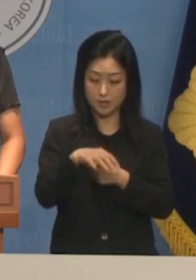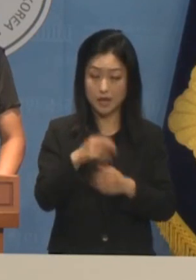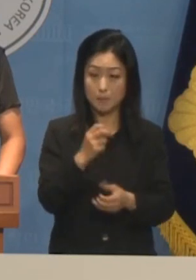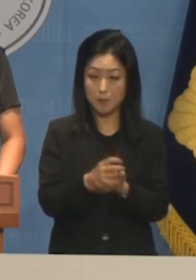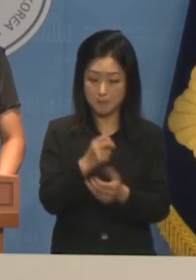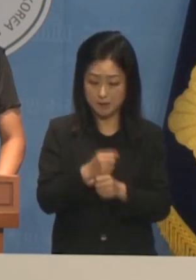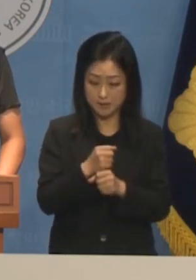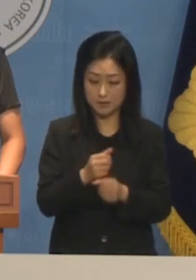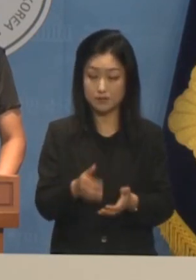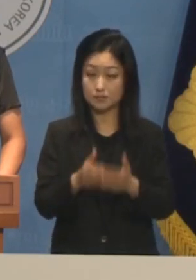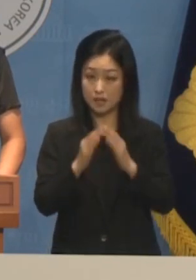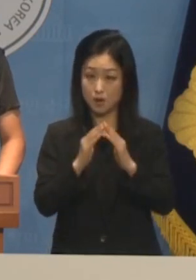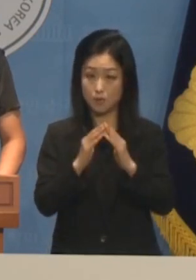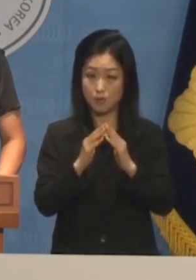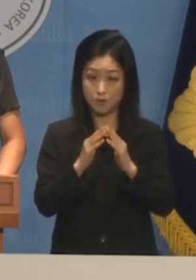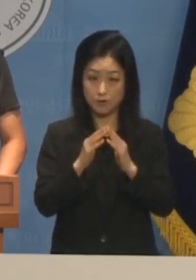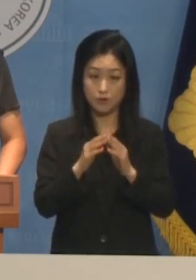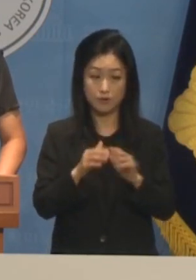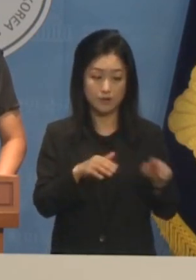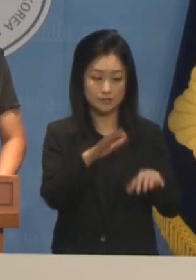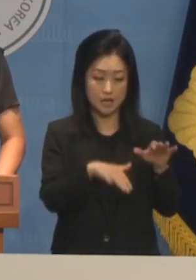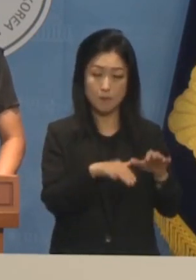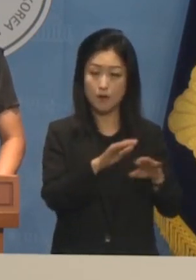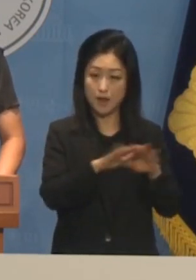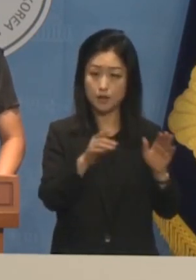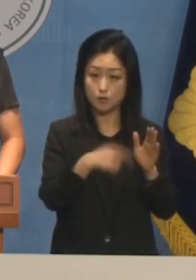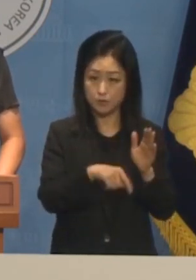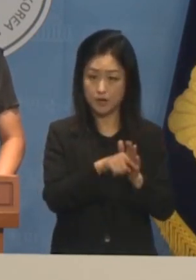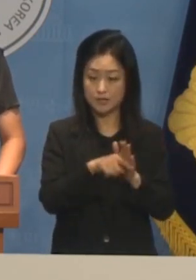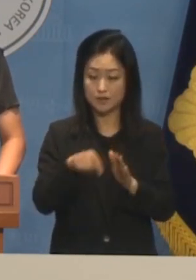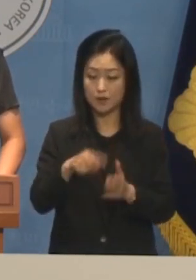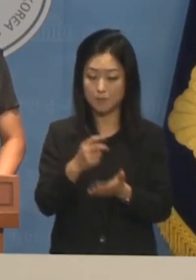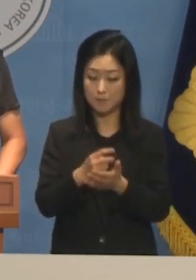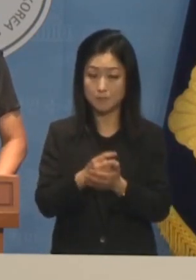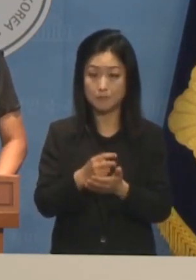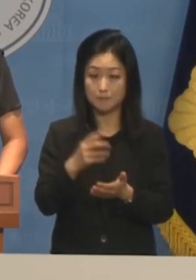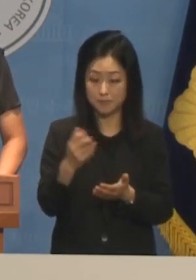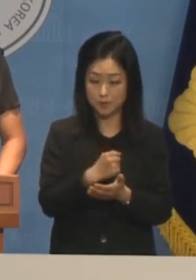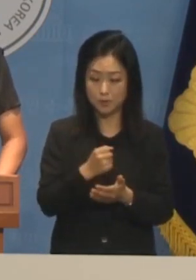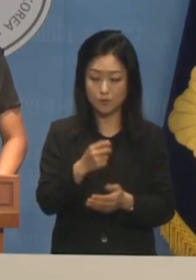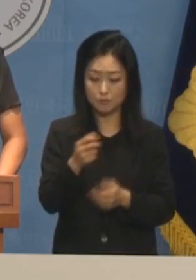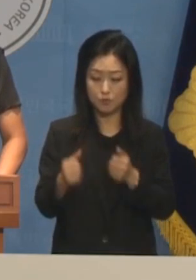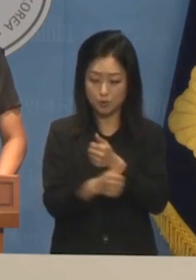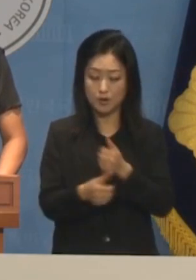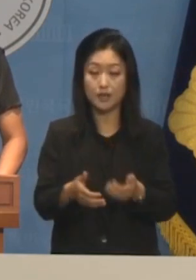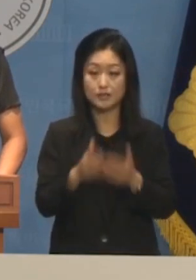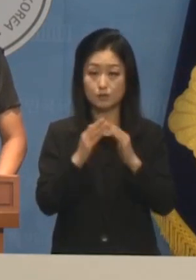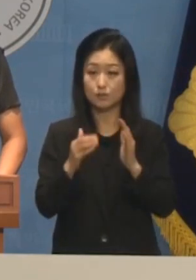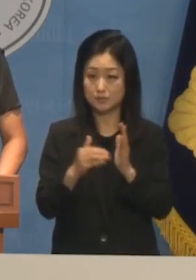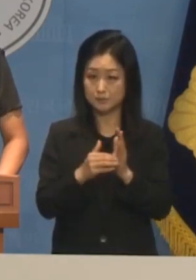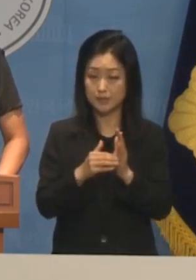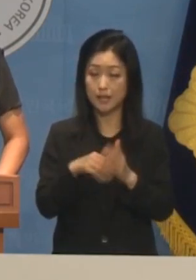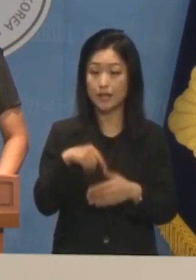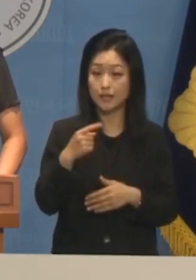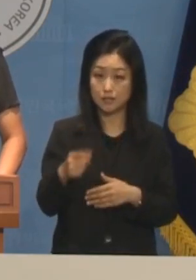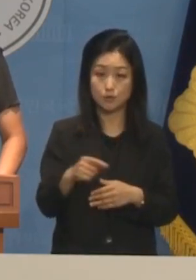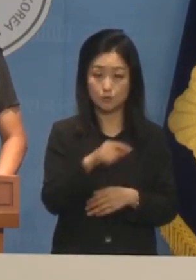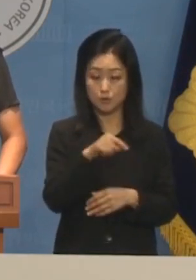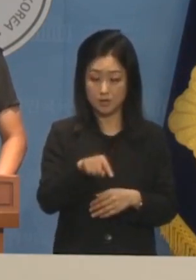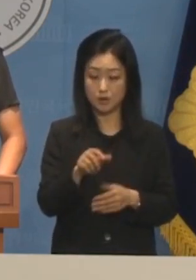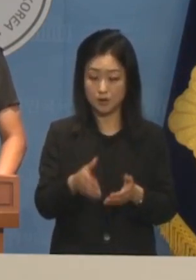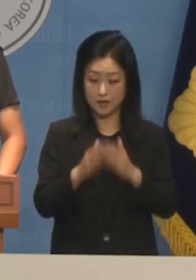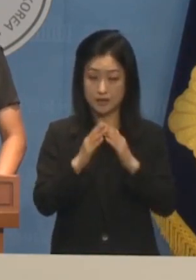법제화하여 전국의 모든 공무직이 차별받지 않도록 해야 됩니다. 또 공무직위원회를 통해서 차이를 줄여나가야